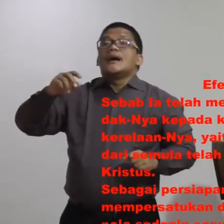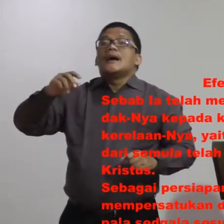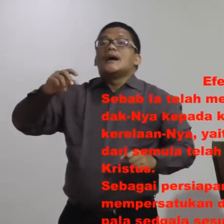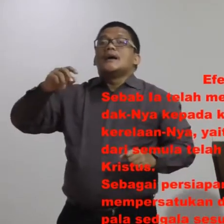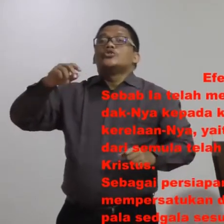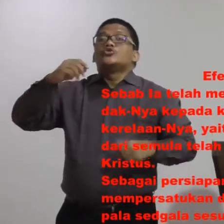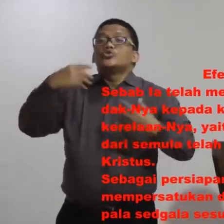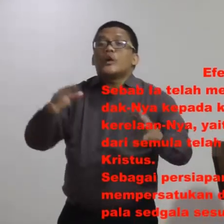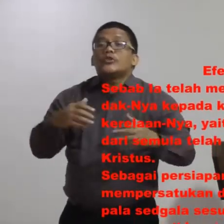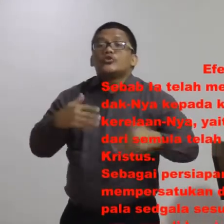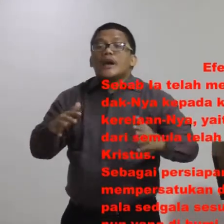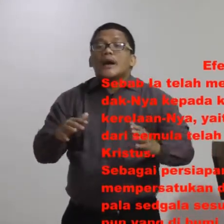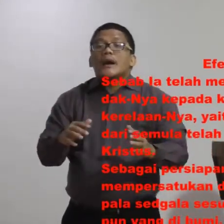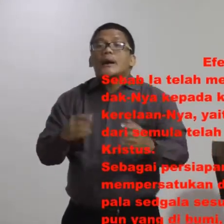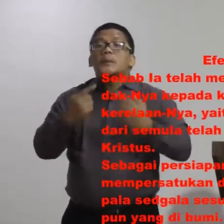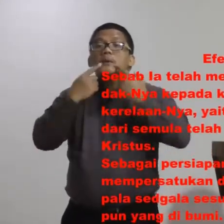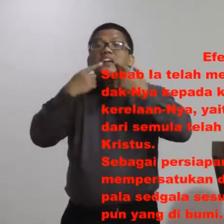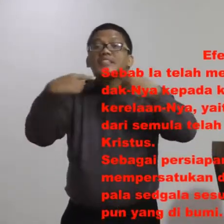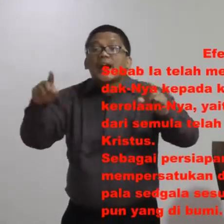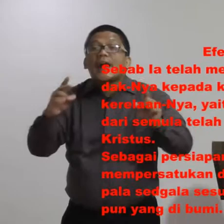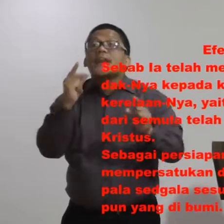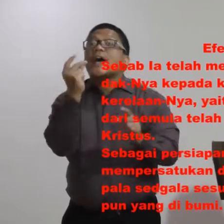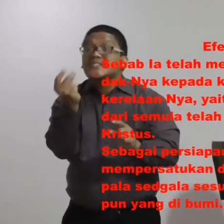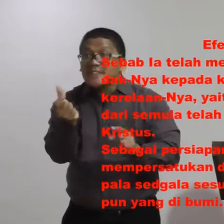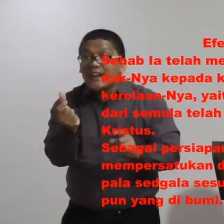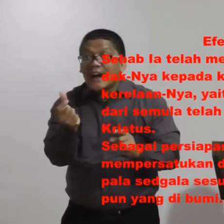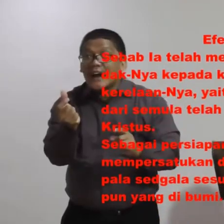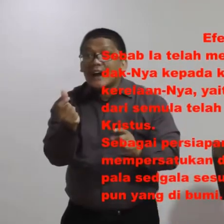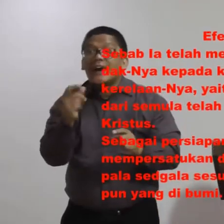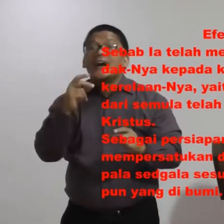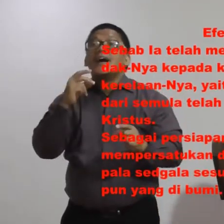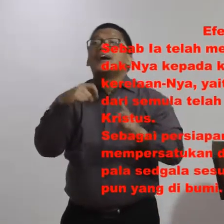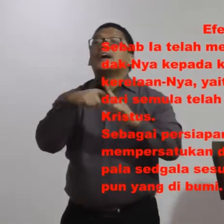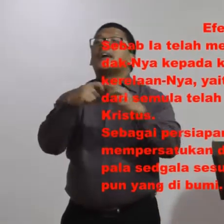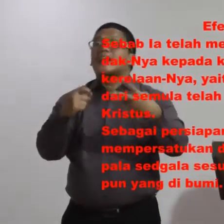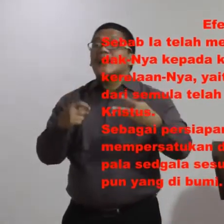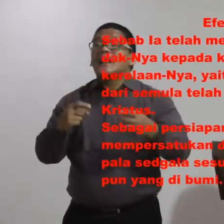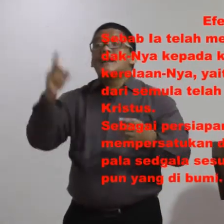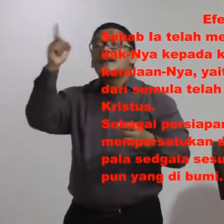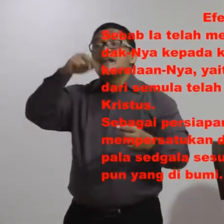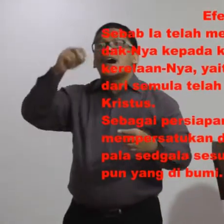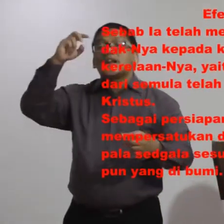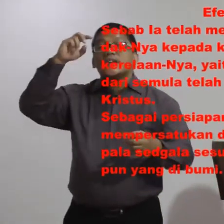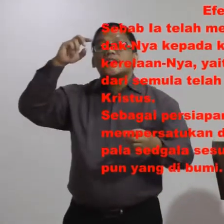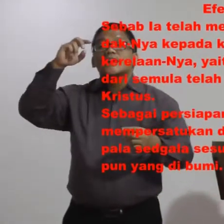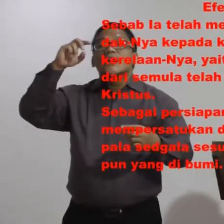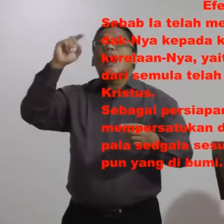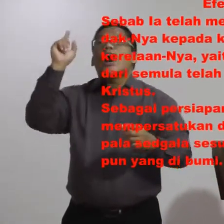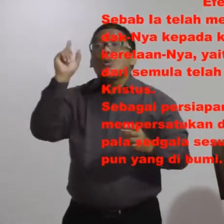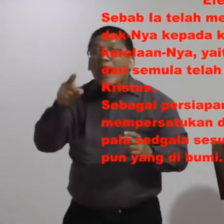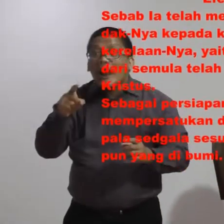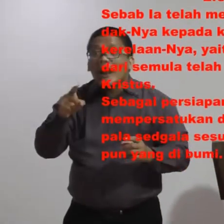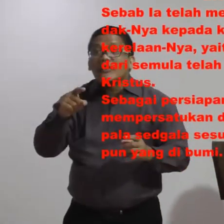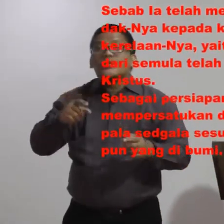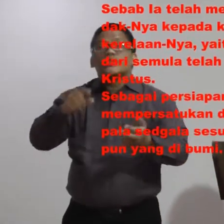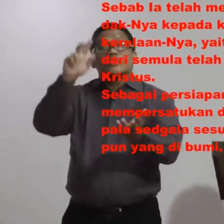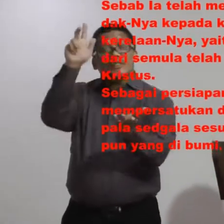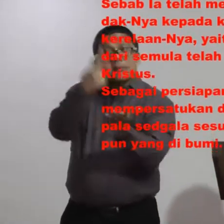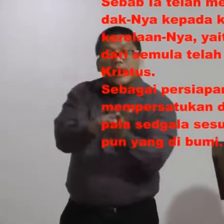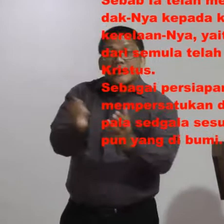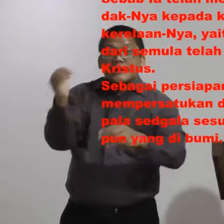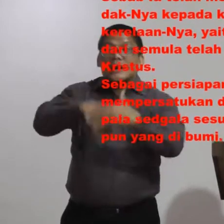kepada kita sesuai dengan rencana kerelaannya, yaitu rencana kerelaan yang dari semula telah ditetapkannya di dalam